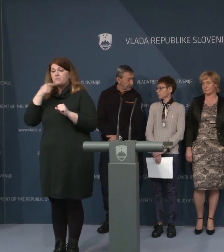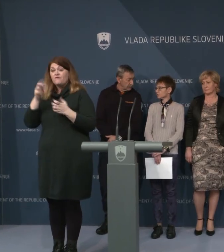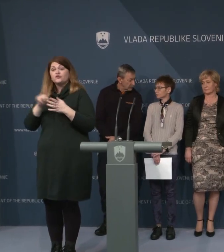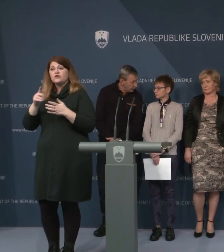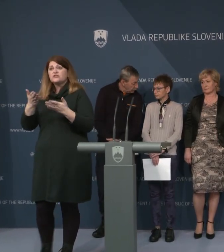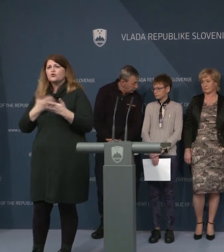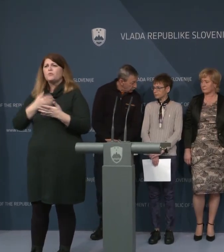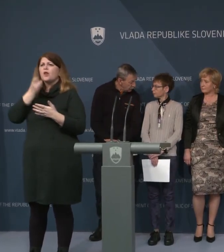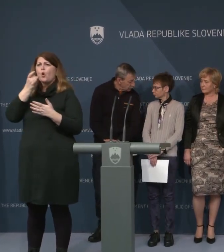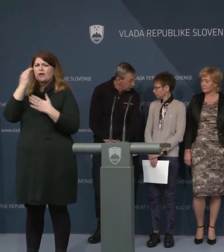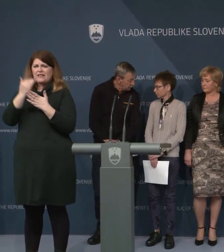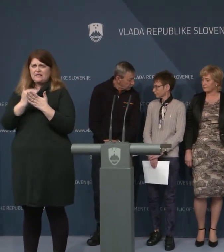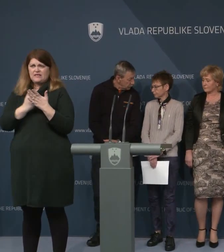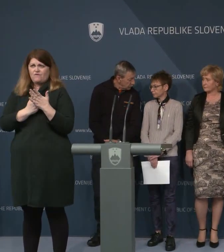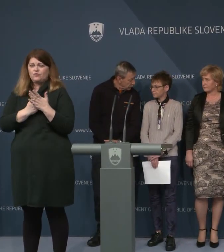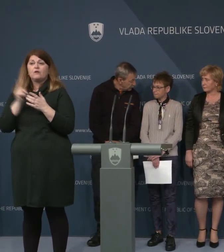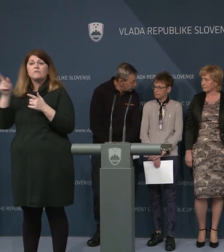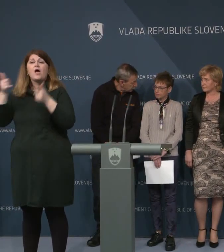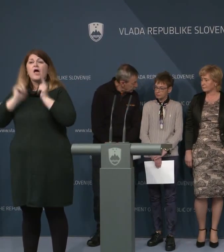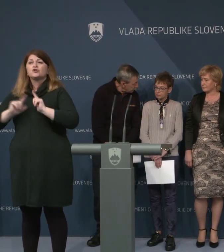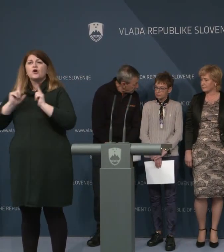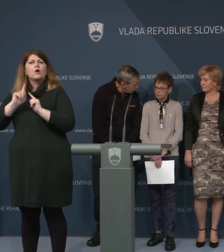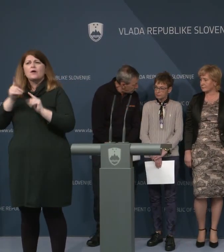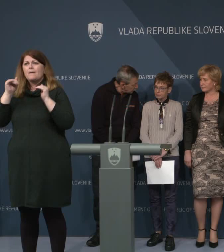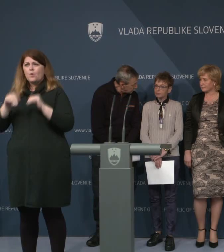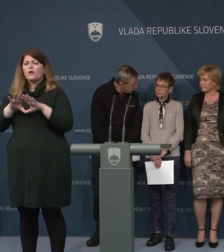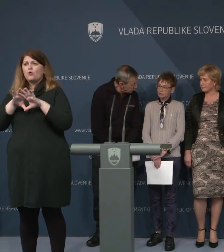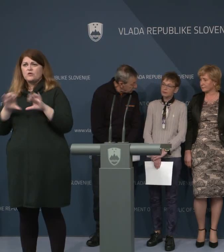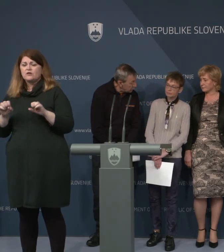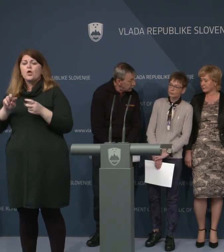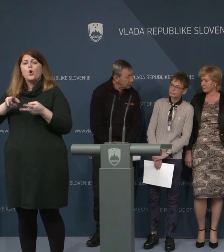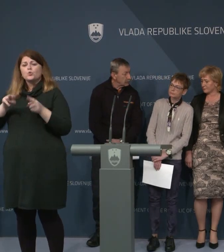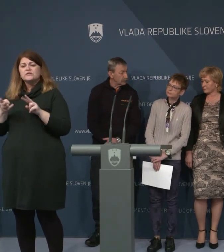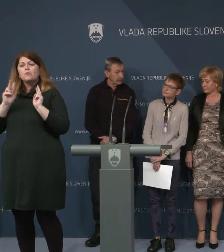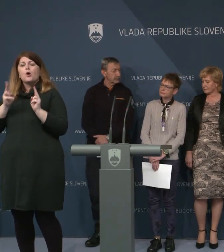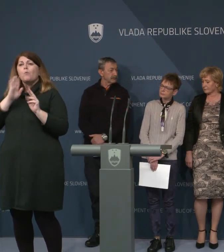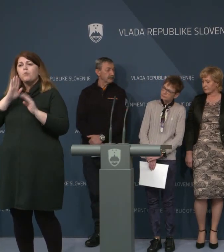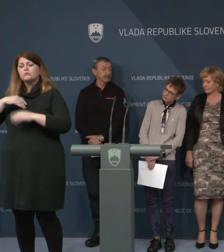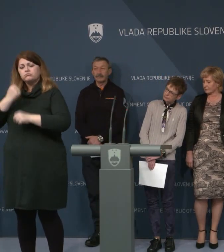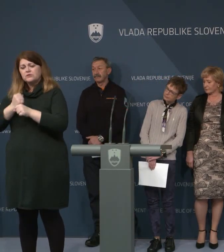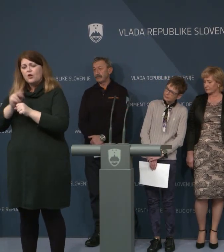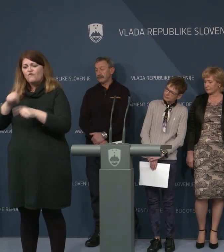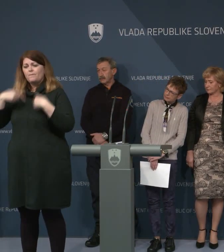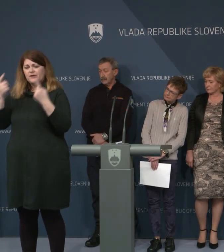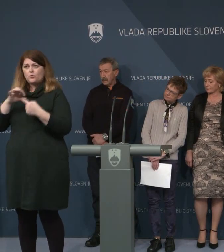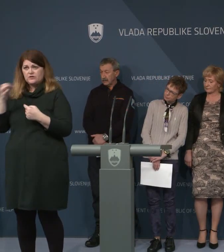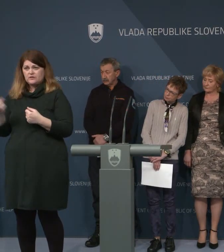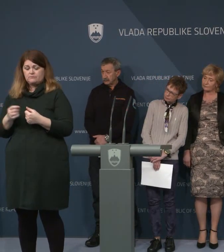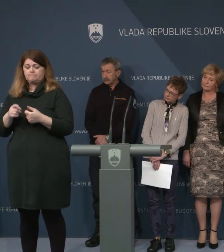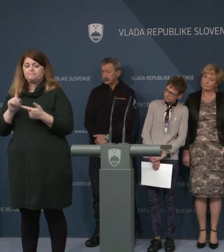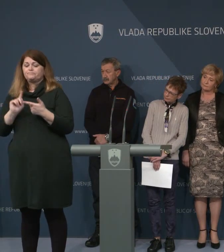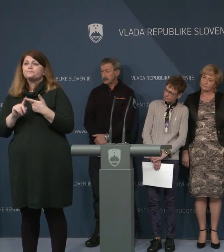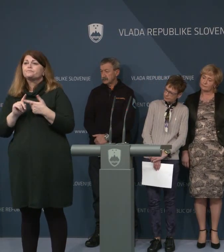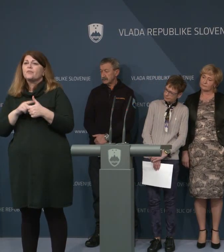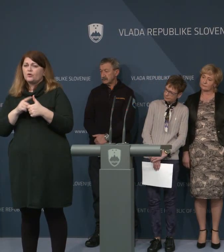niso prejeli konkretnih navodil in da čakajo, kaj torej morajo postoriti oziroma kako bodo operatovali v prihodnjih dneh. Druga